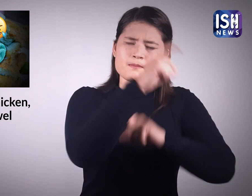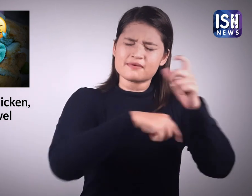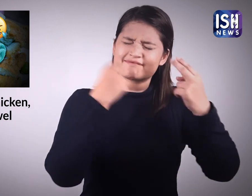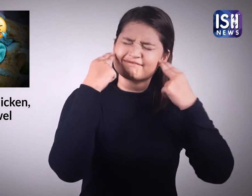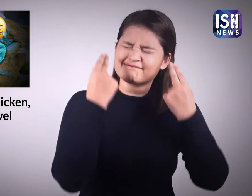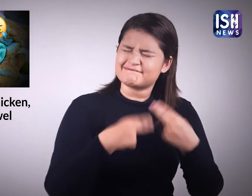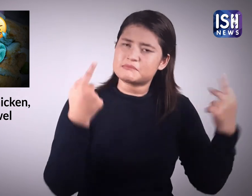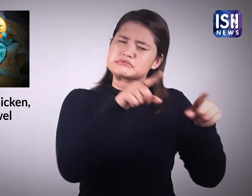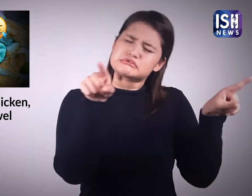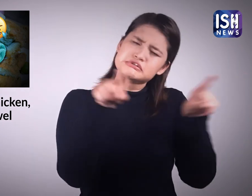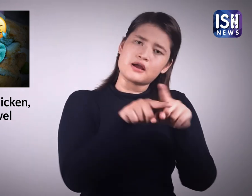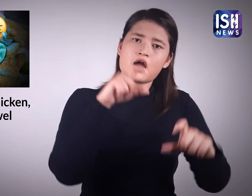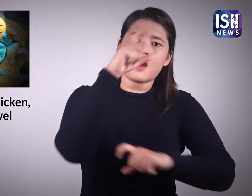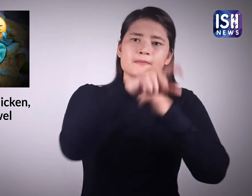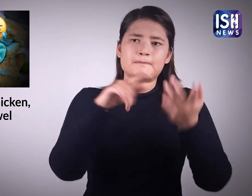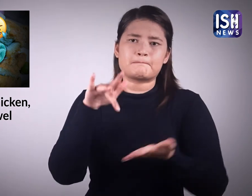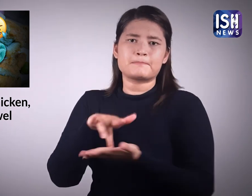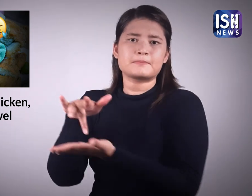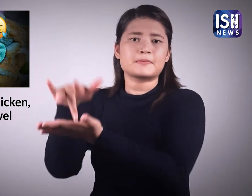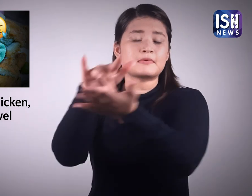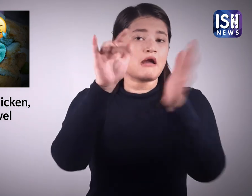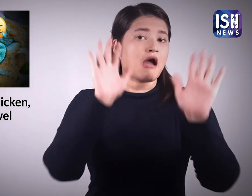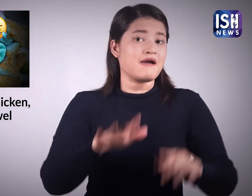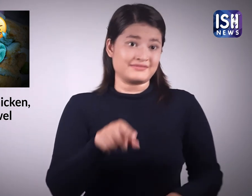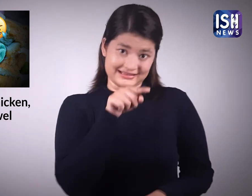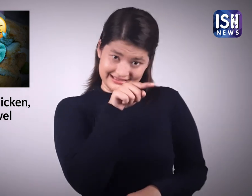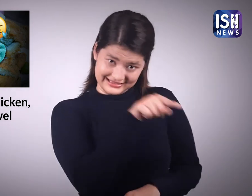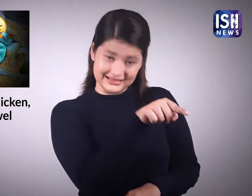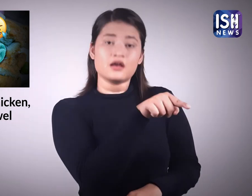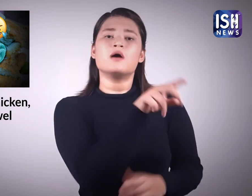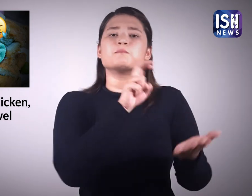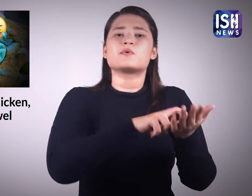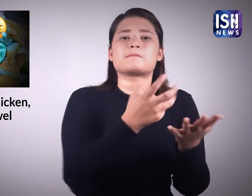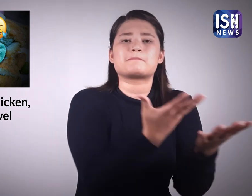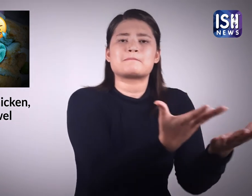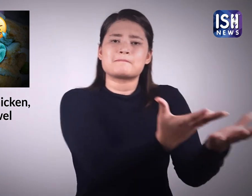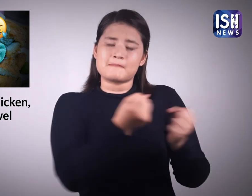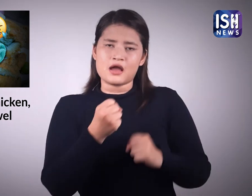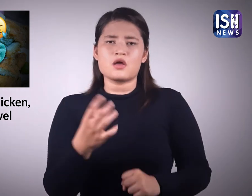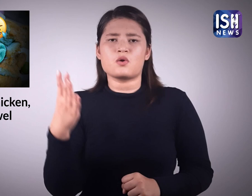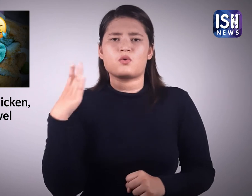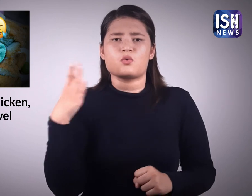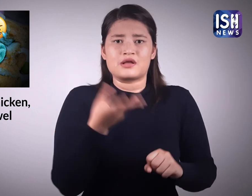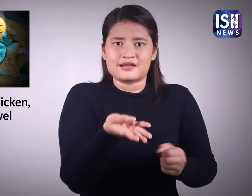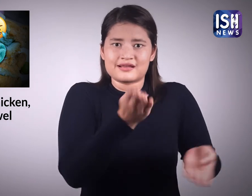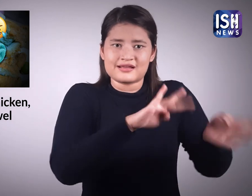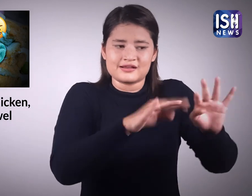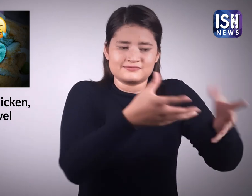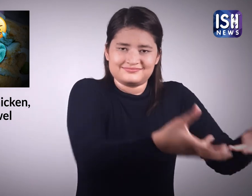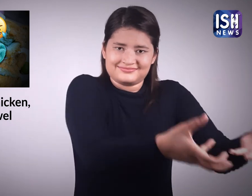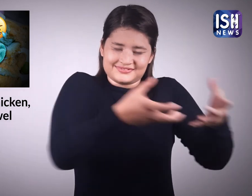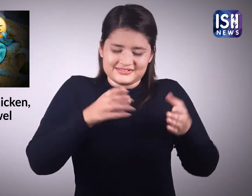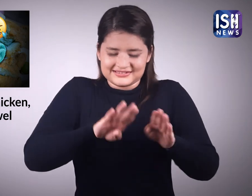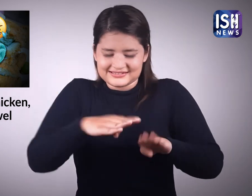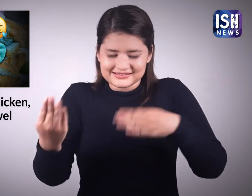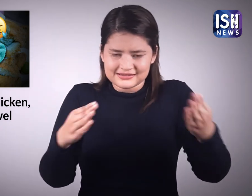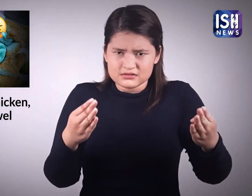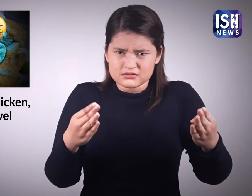ओर्डर किया। जब उसे खाना मिला तो वह दंग रह गई। मैं आपको